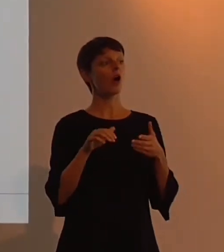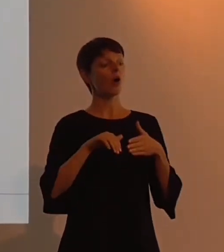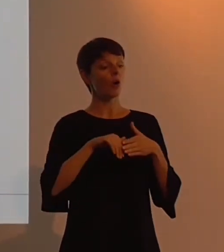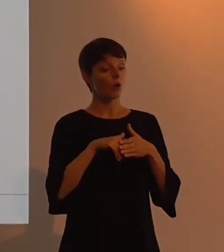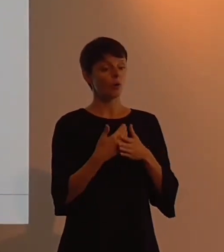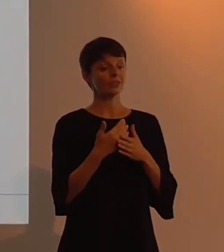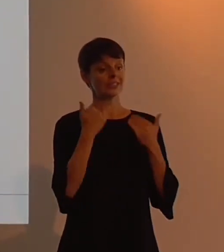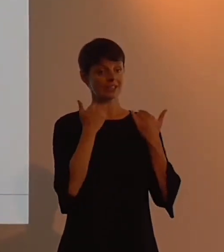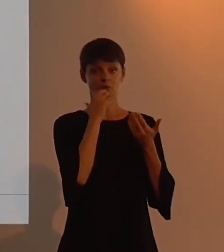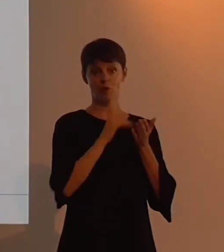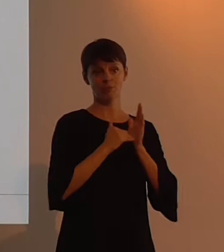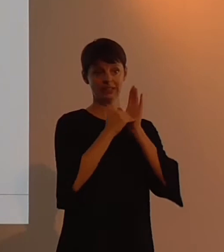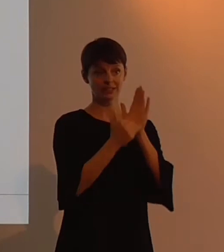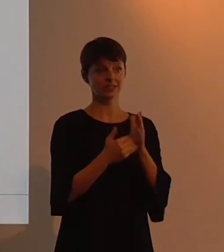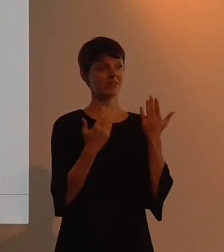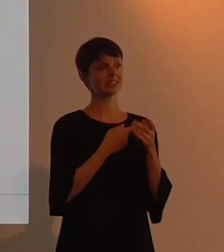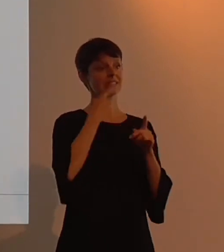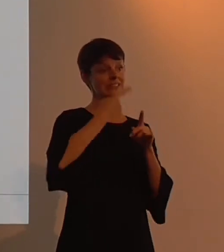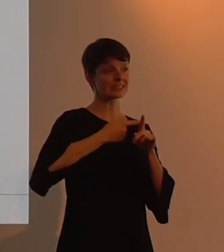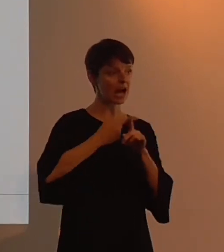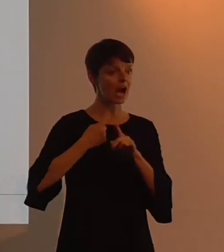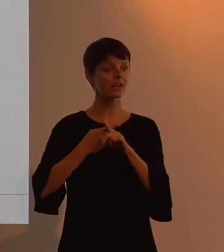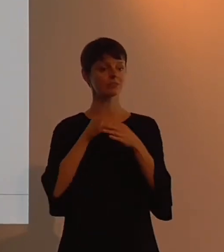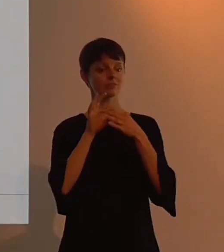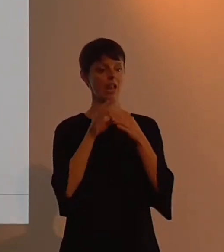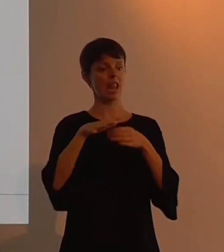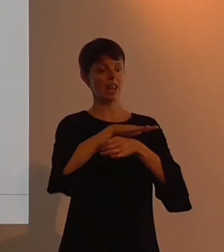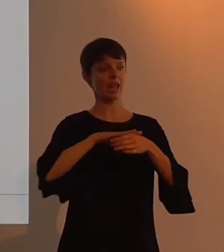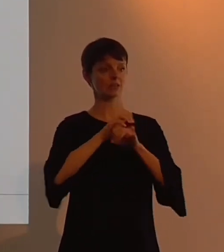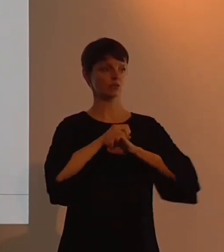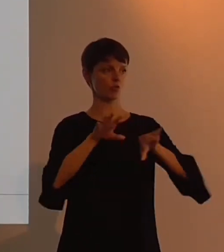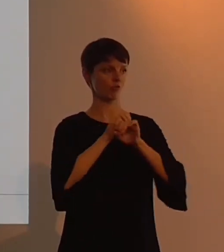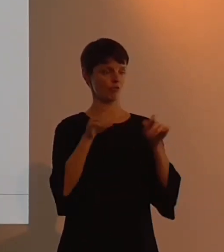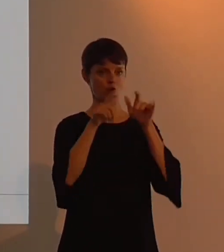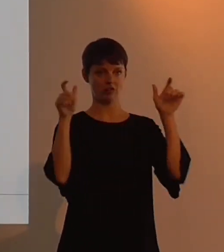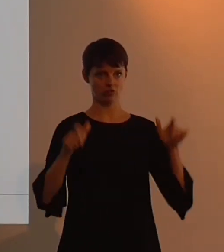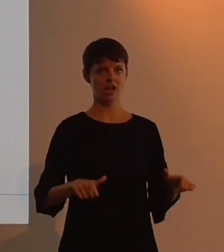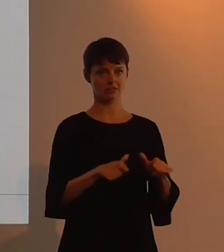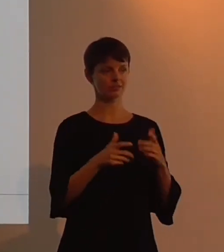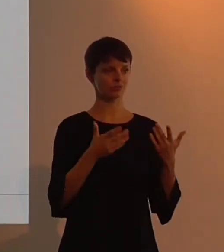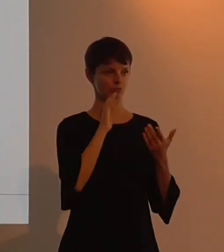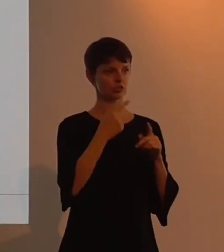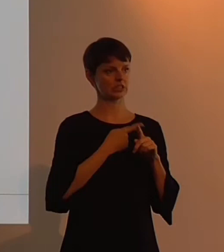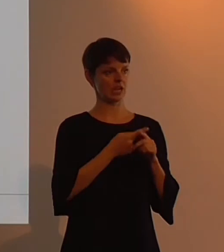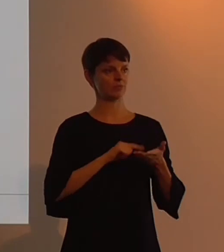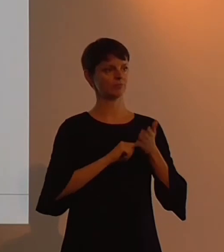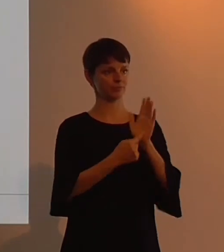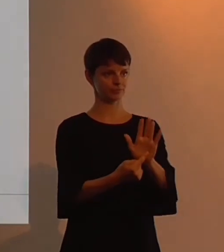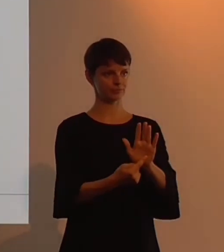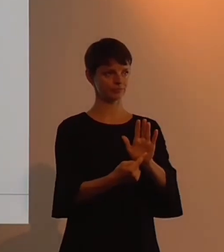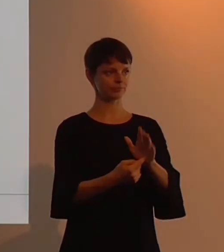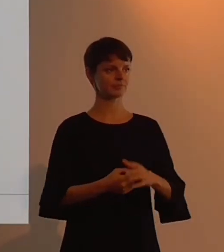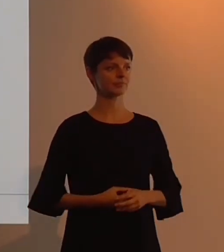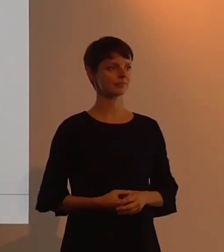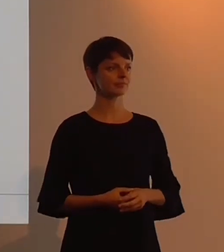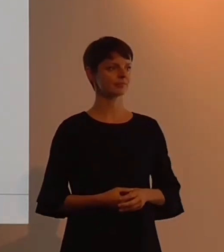den Sendungsredaktionen, die es die klassischen Fernsehprogramme machen. Wir machen die Zusammenarbeit nicht nur, weil wir alle an dem gleichen Standort sind und weil wir so nett